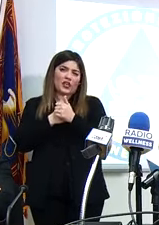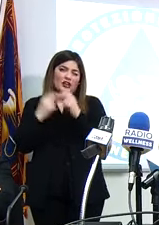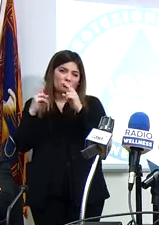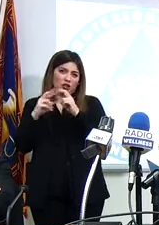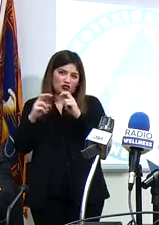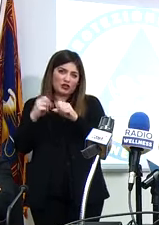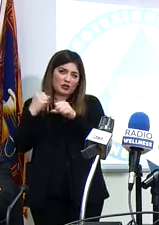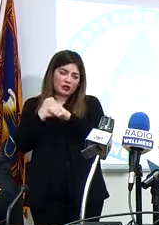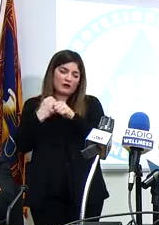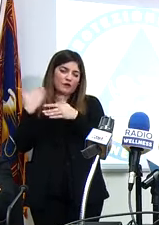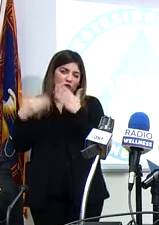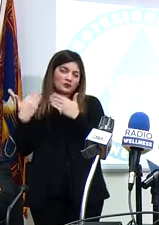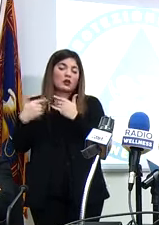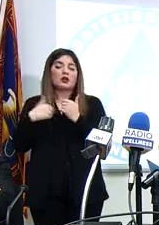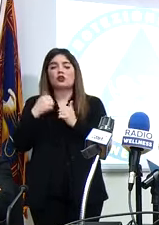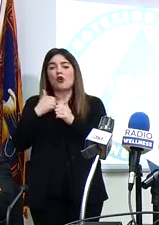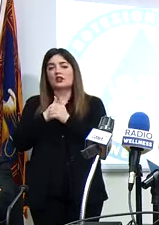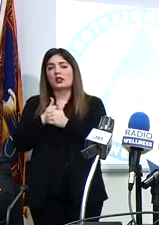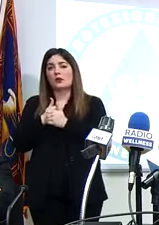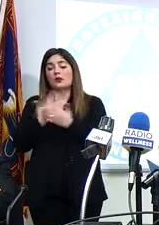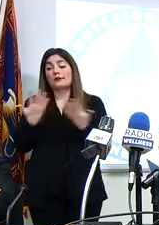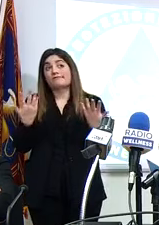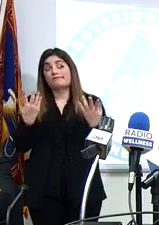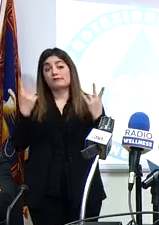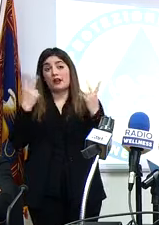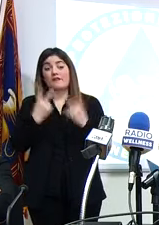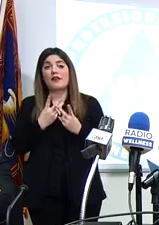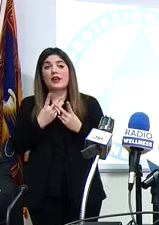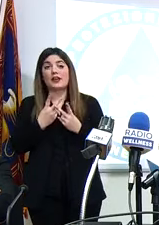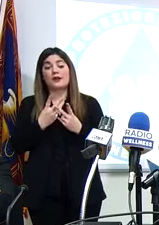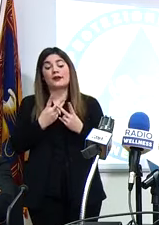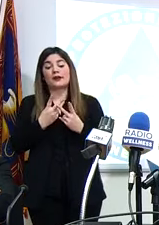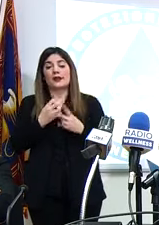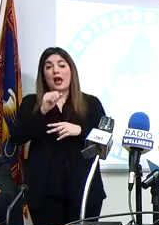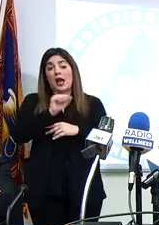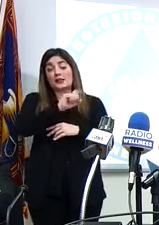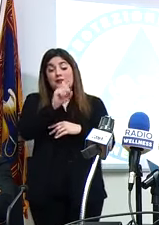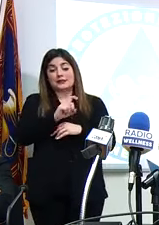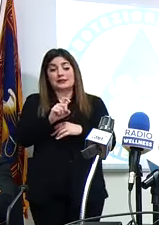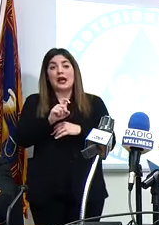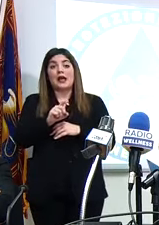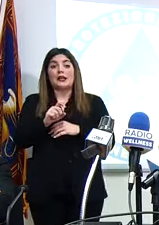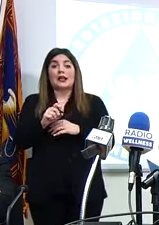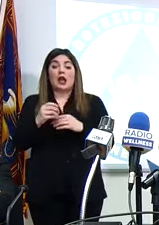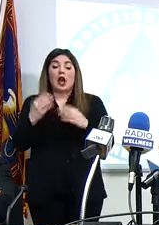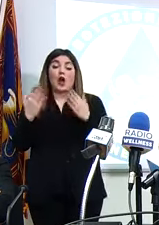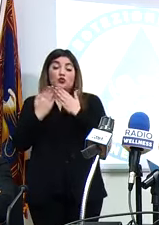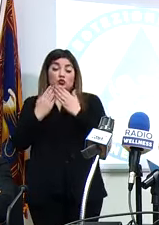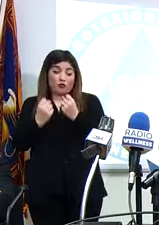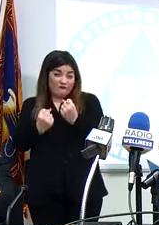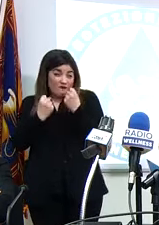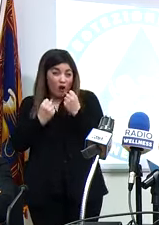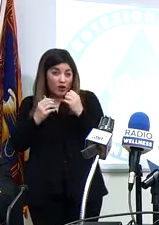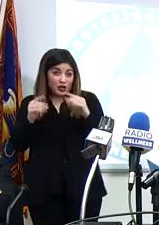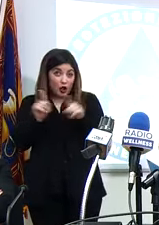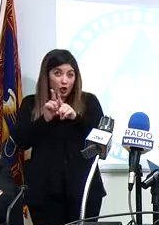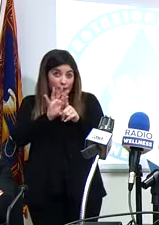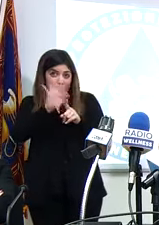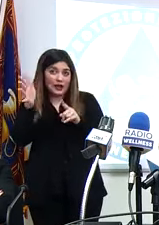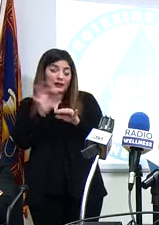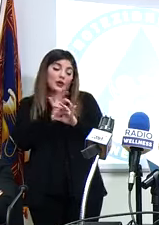effettivamente non è così solida come gli altri, ma questo non lo... Scusate, ecco, non vorrei... Poi voi